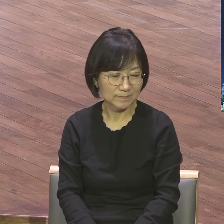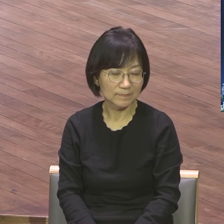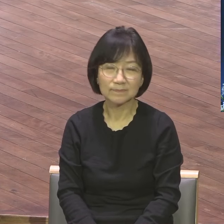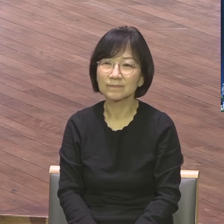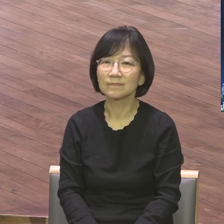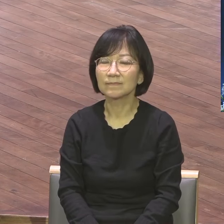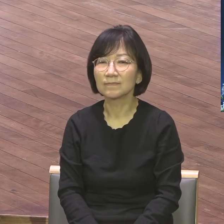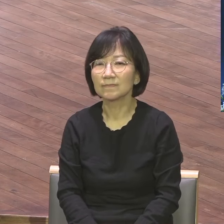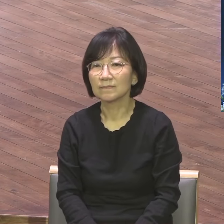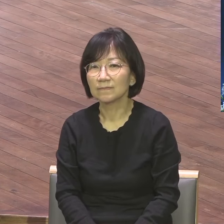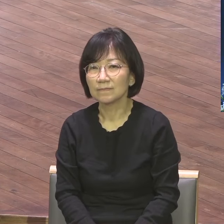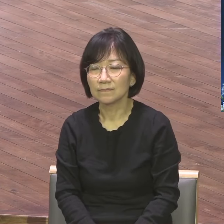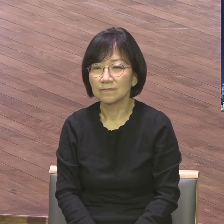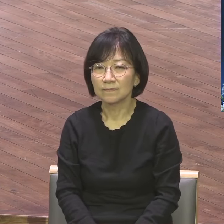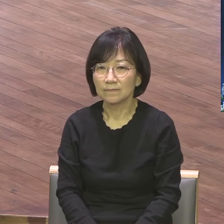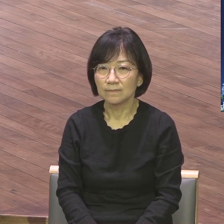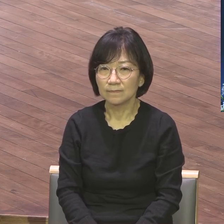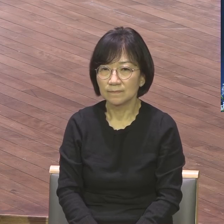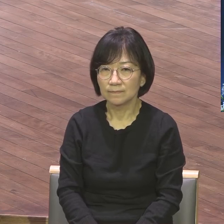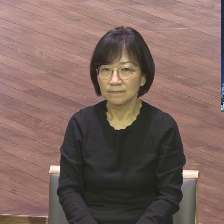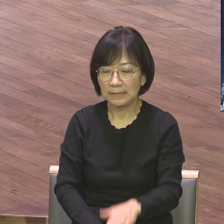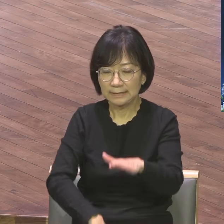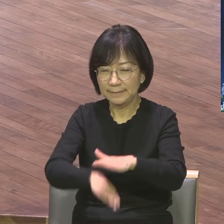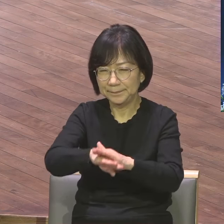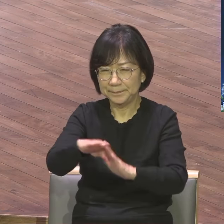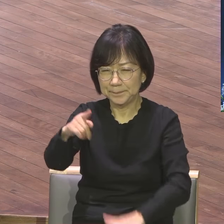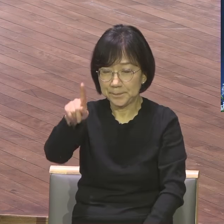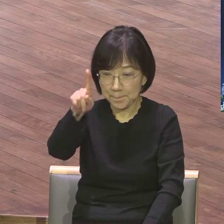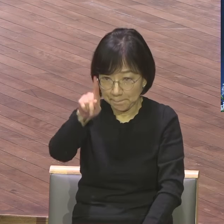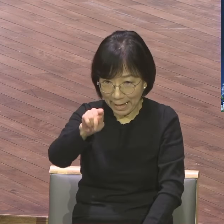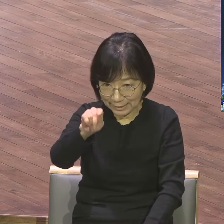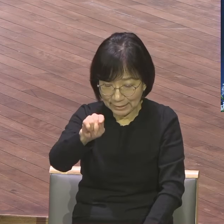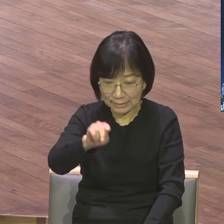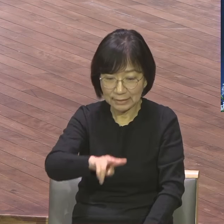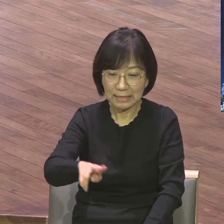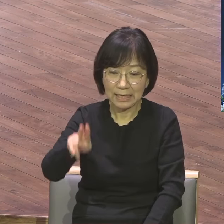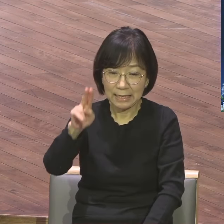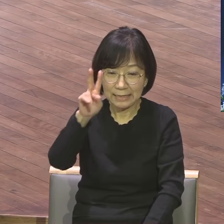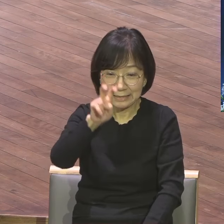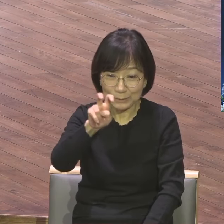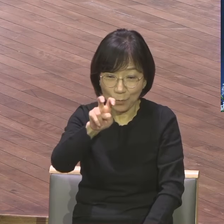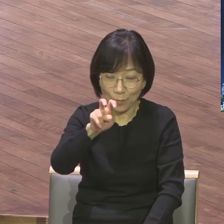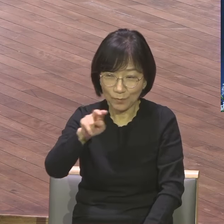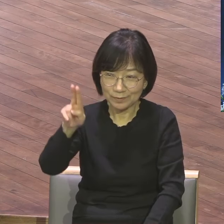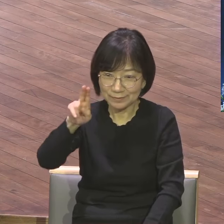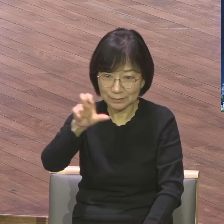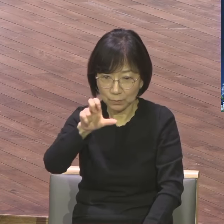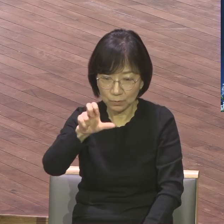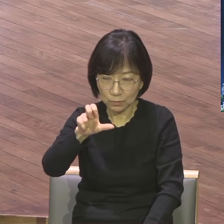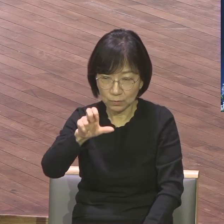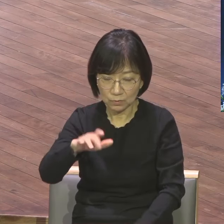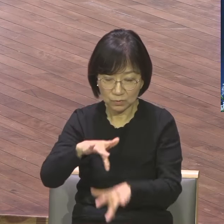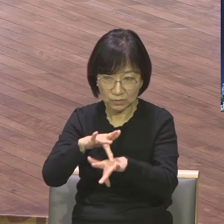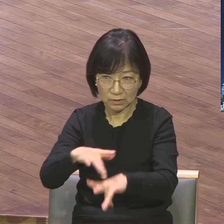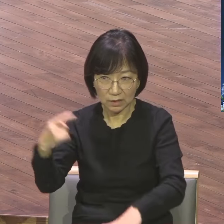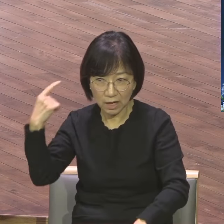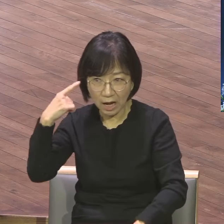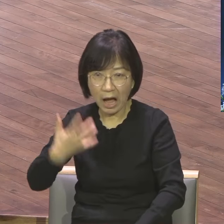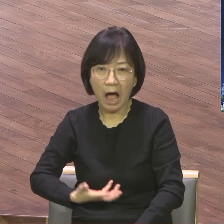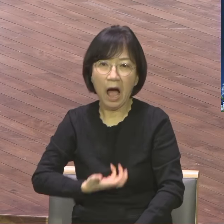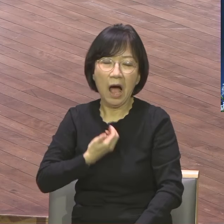스타트판 2025 이 사역은 사탄의 입장에서는 엄청난 충격입니다.